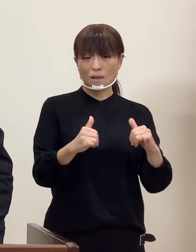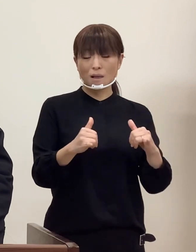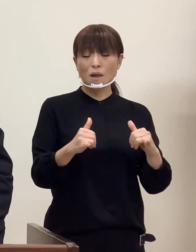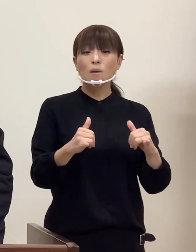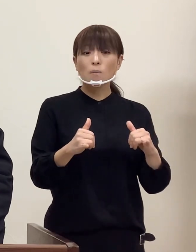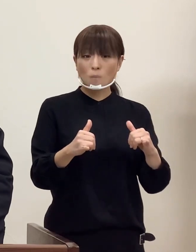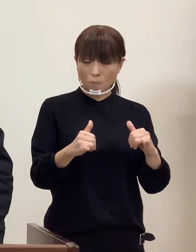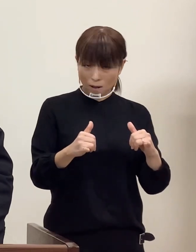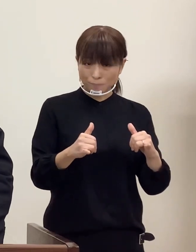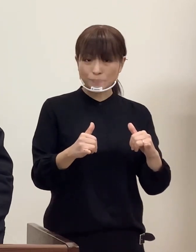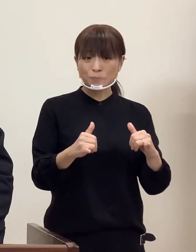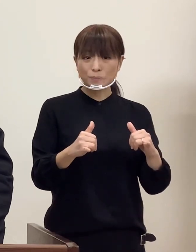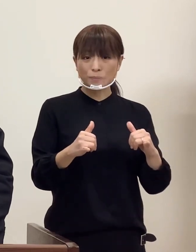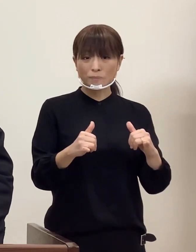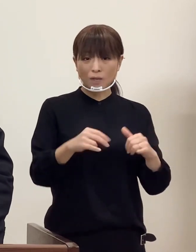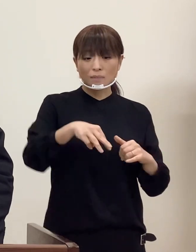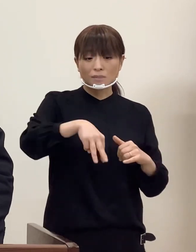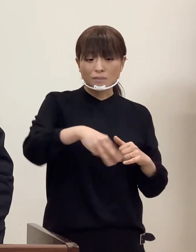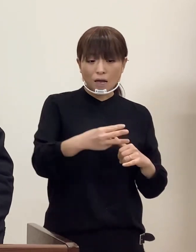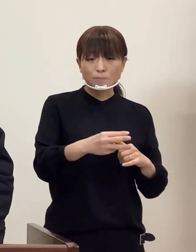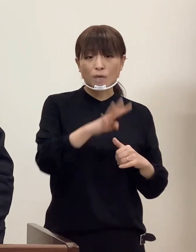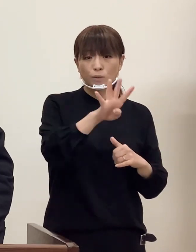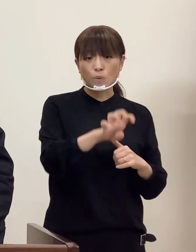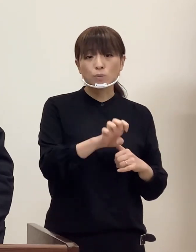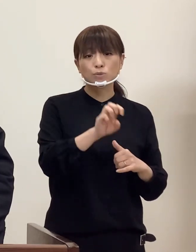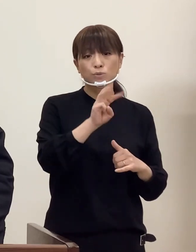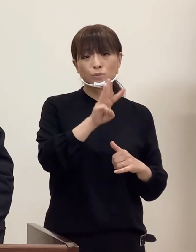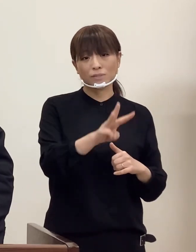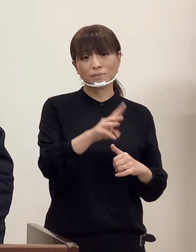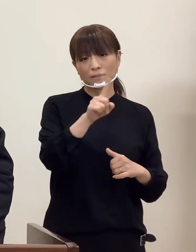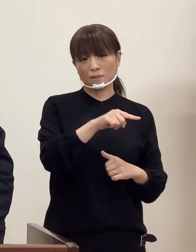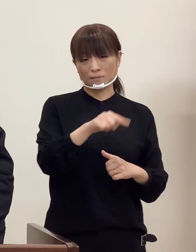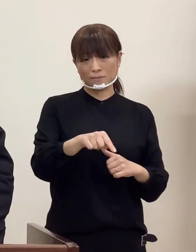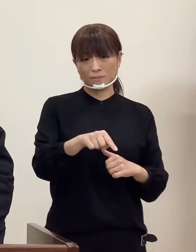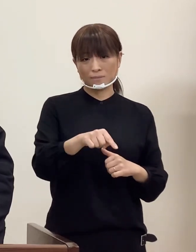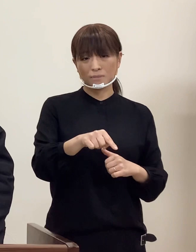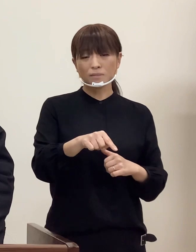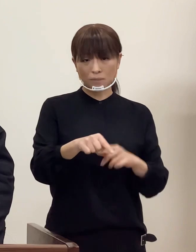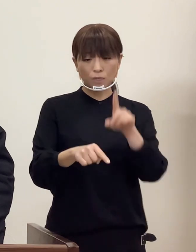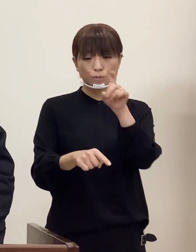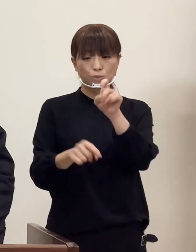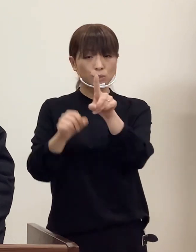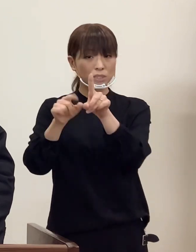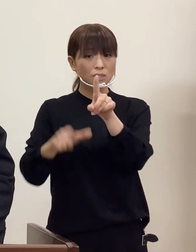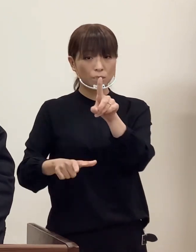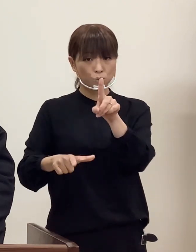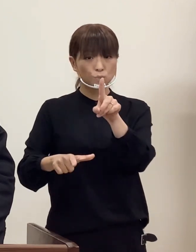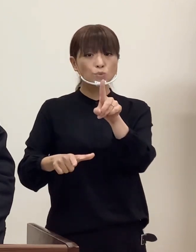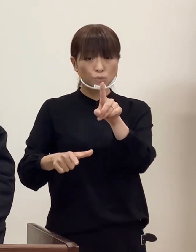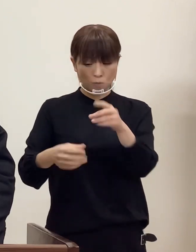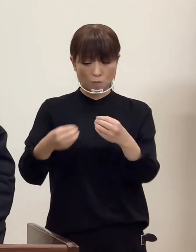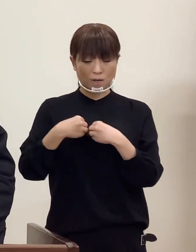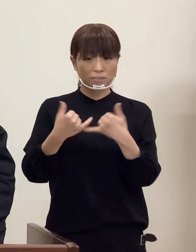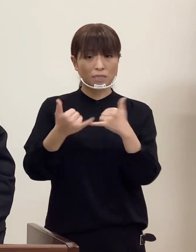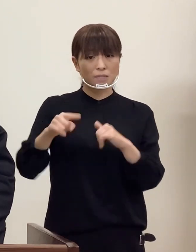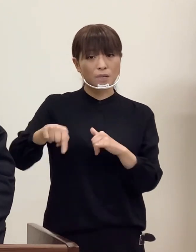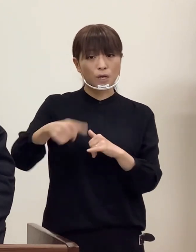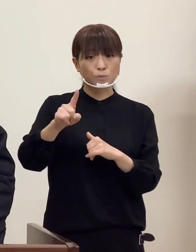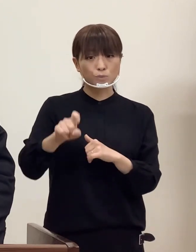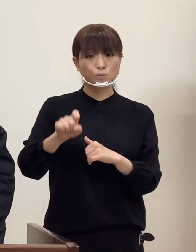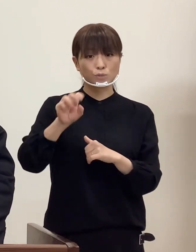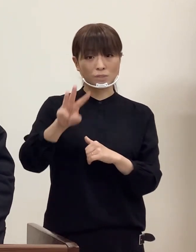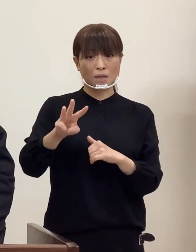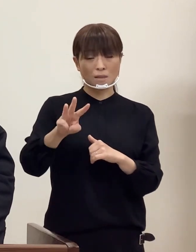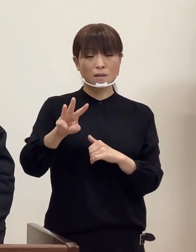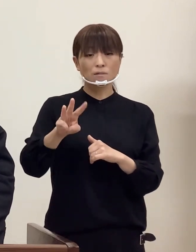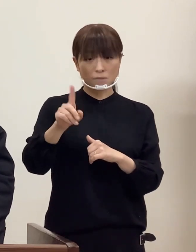日判明分までで343件となり、11月の月間感染者数113件